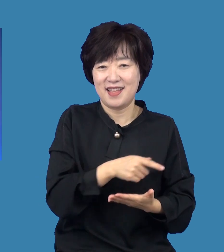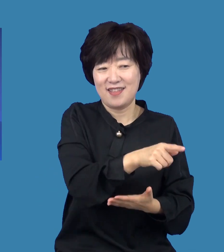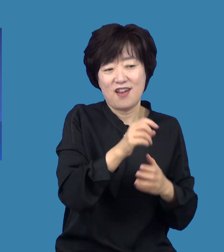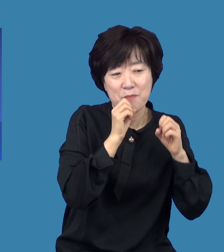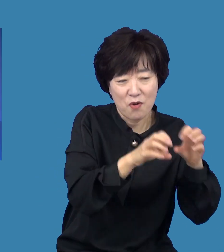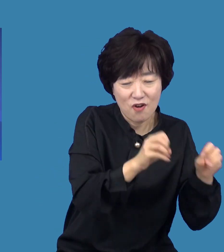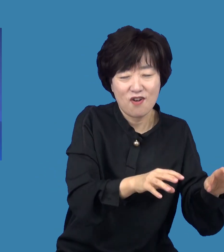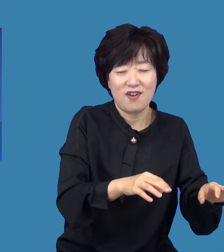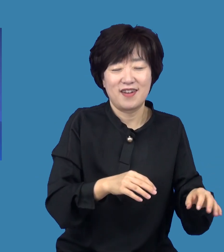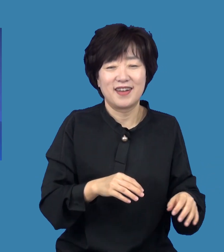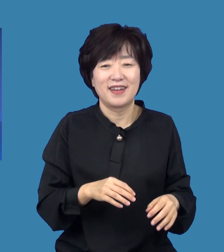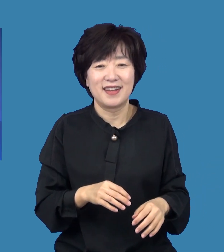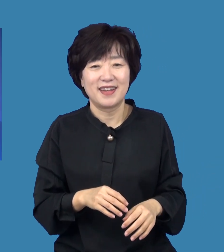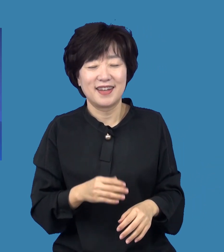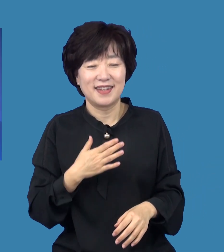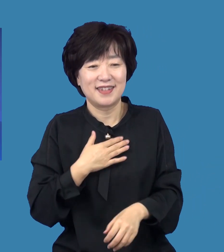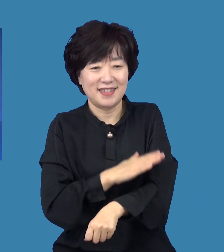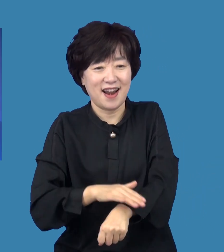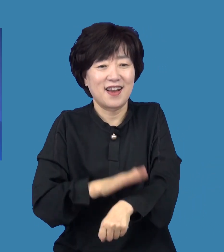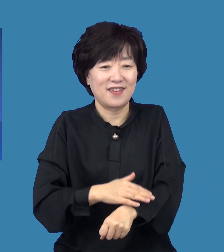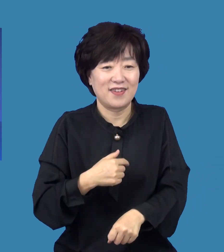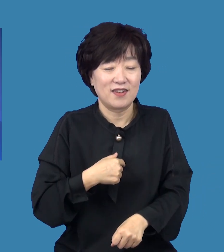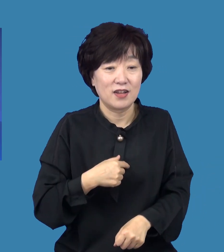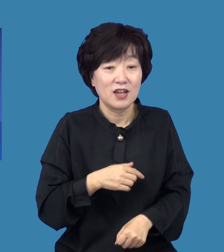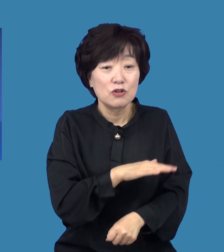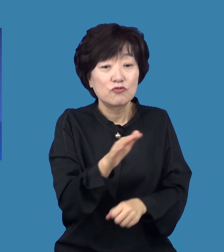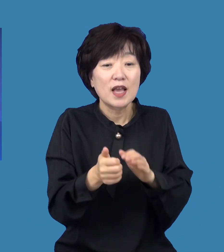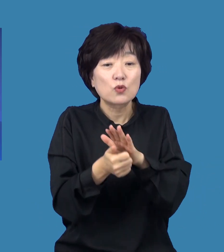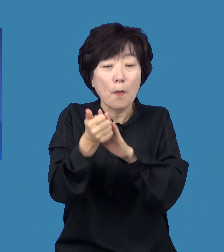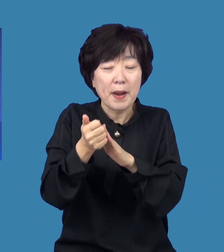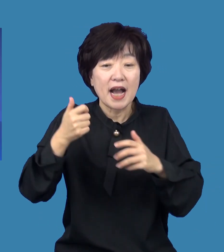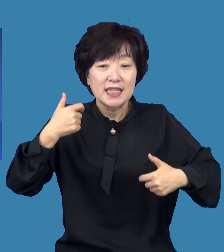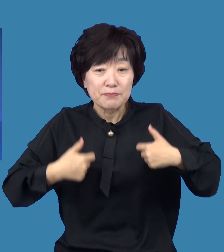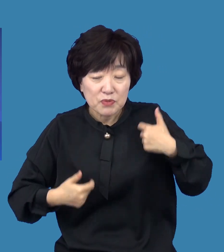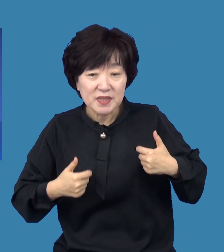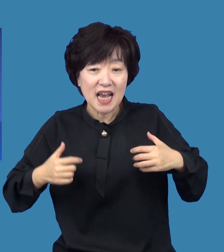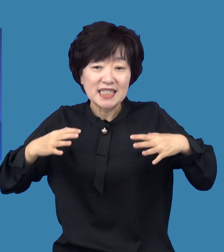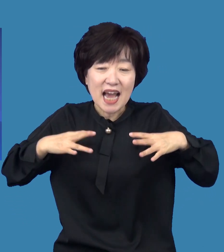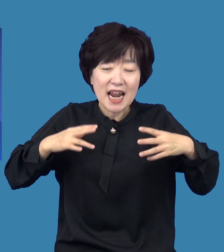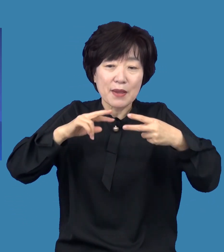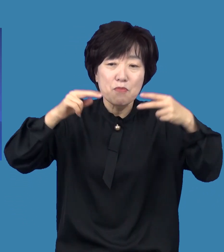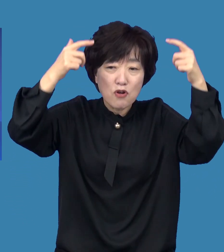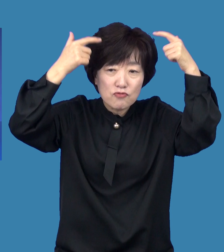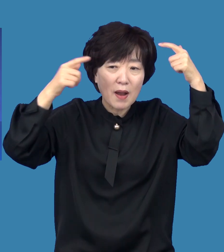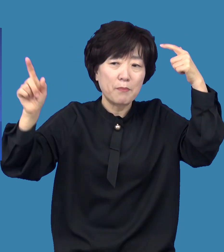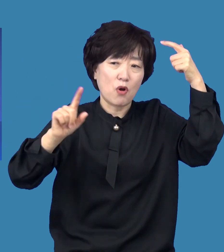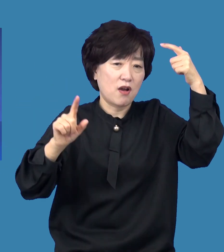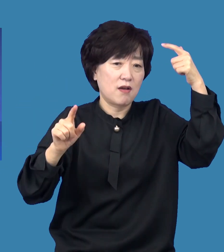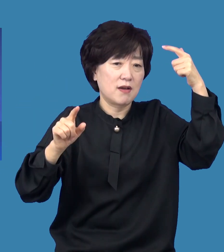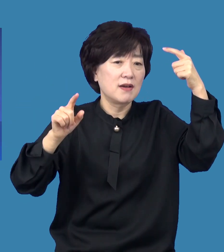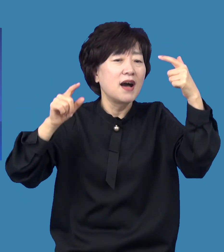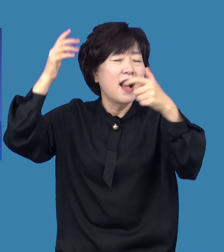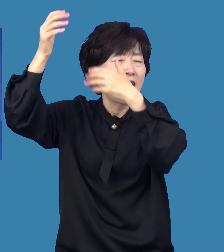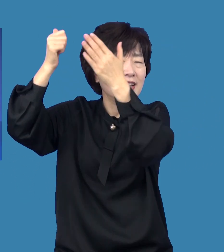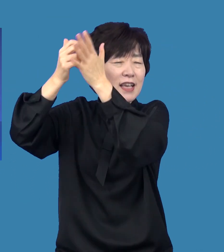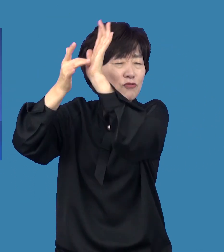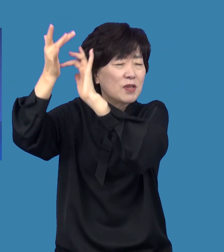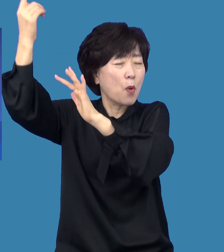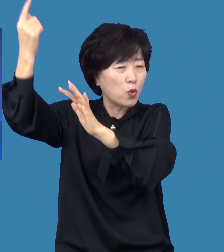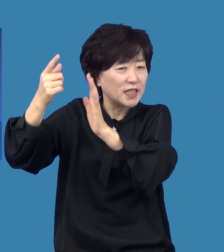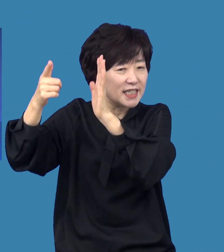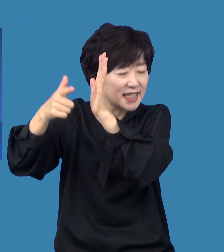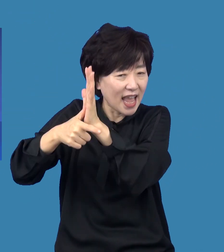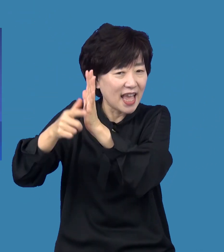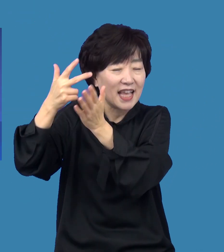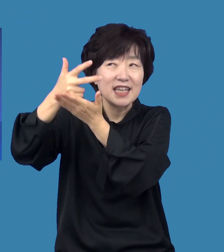데살로니가 전서입니다. 시작. 우리의 소망이나 기쁨이나 자랑의 면류관이 무엇이냐? 그가 강림하실 때 우리 주 예수 앞에